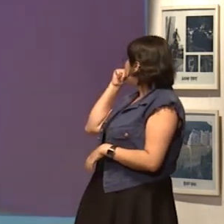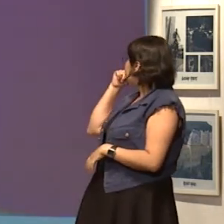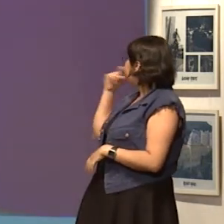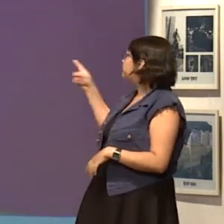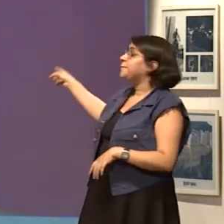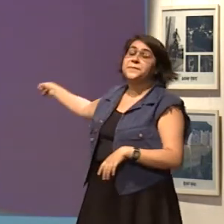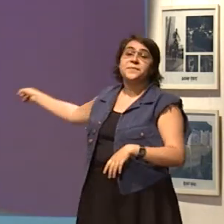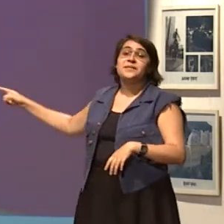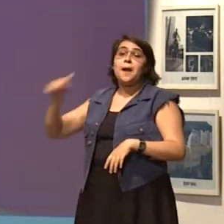breve.